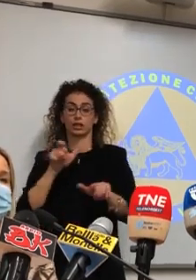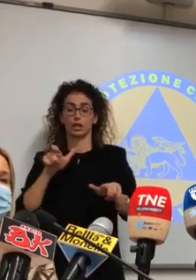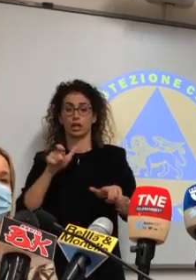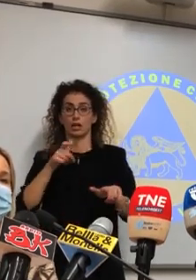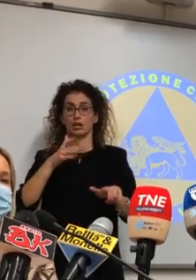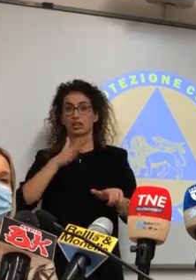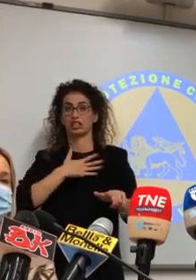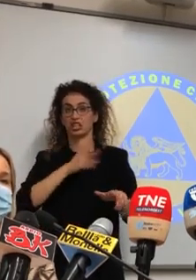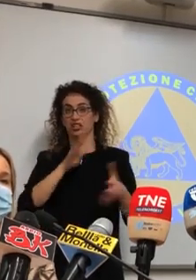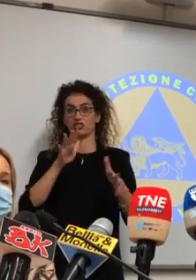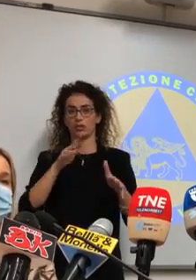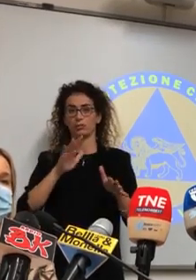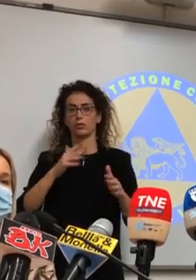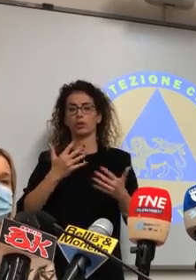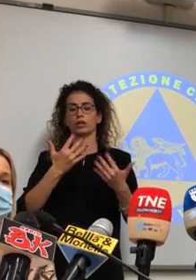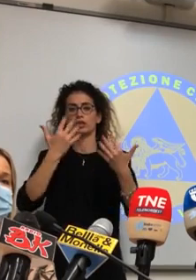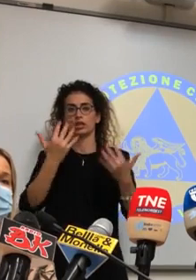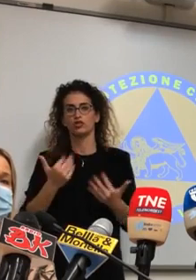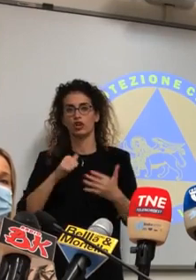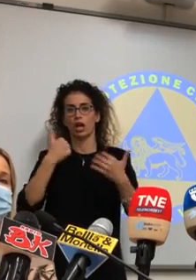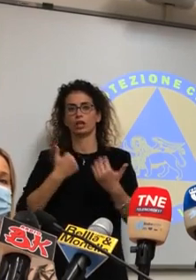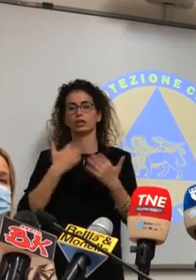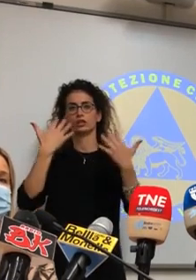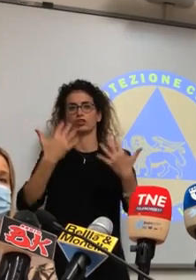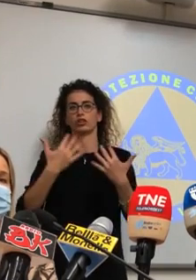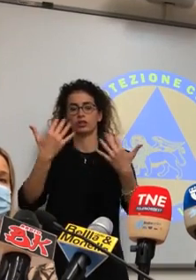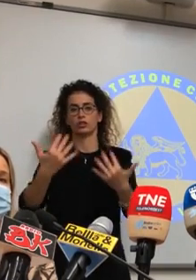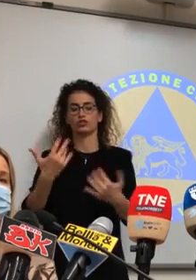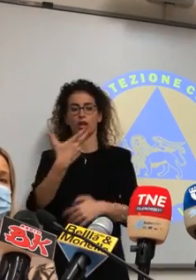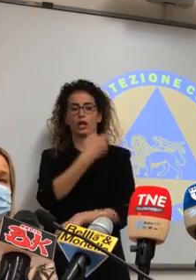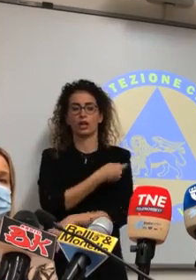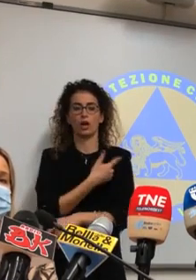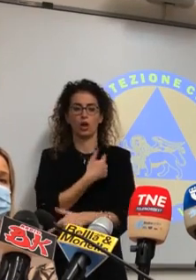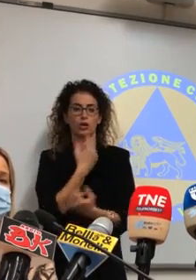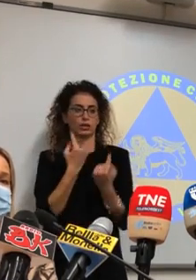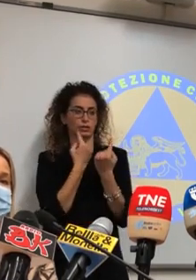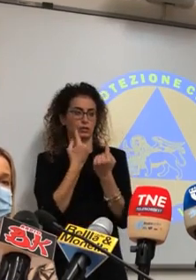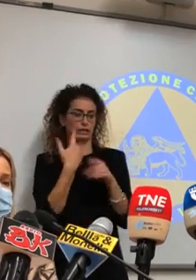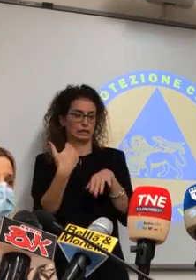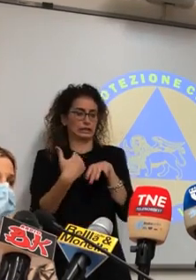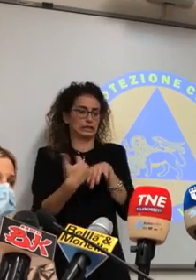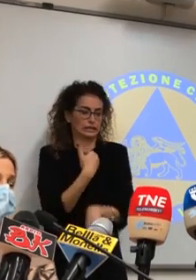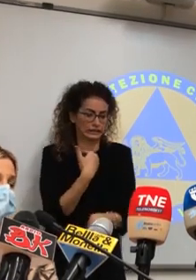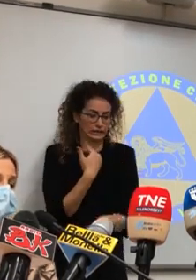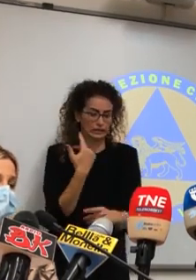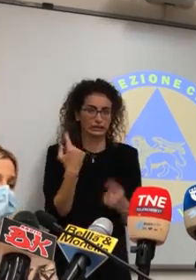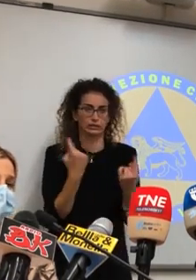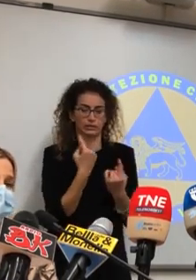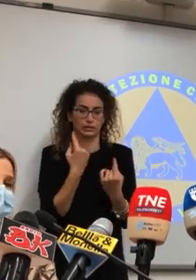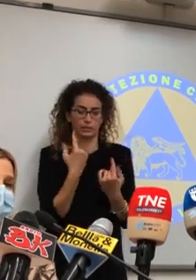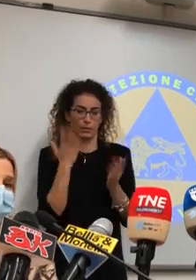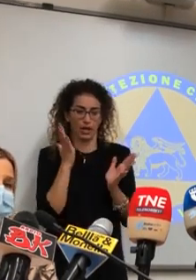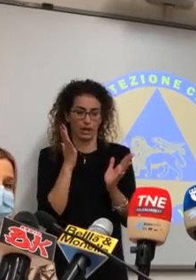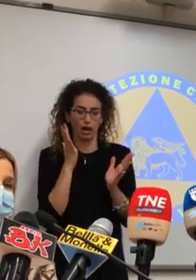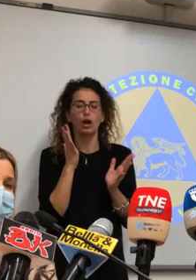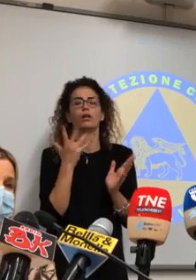si fa male ed ha un'esposizione che può essere pericolosa. Quindi non è che ci stiamo inventando niente, esistono delle norme ben precise,